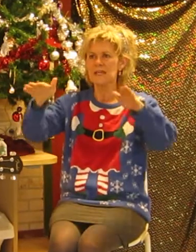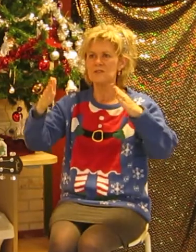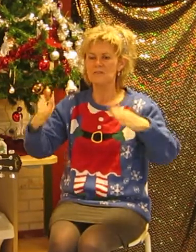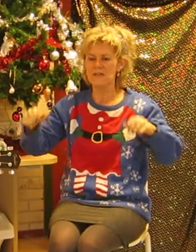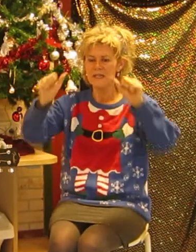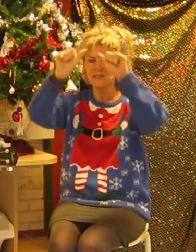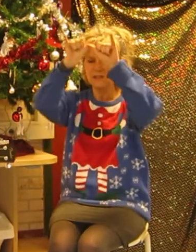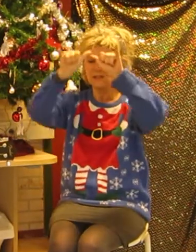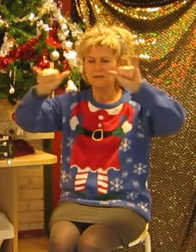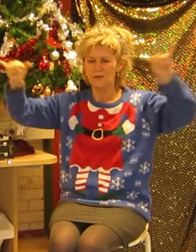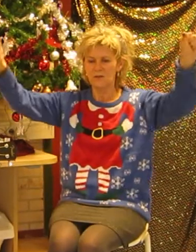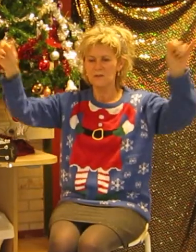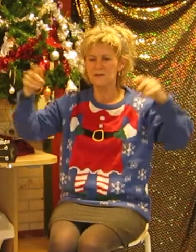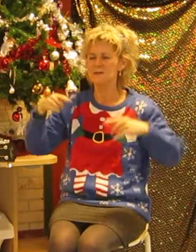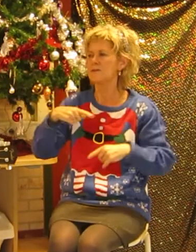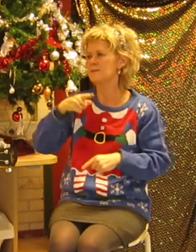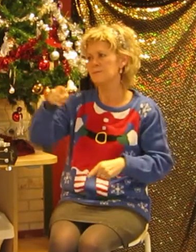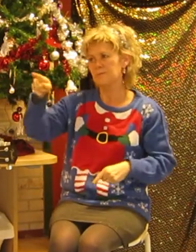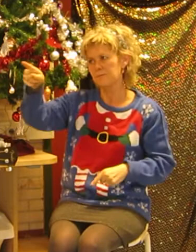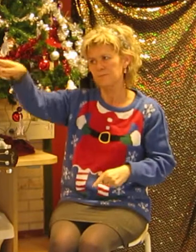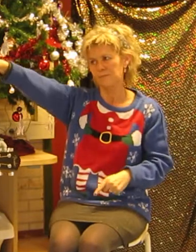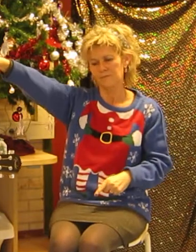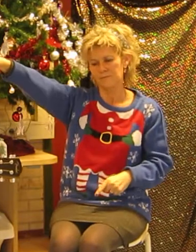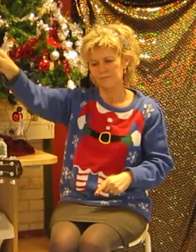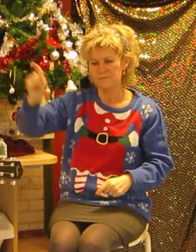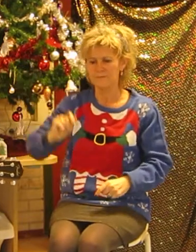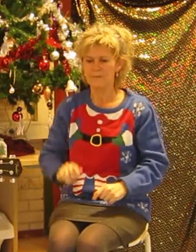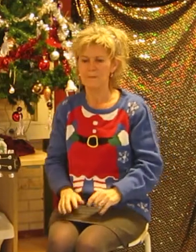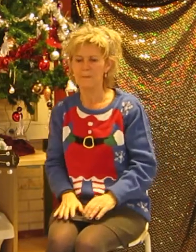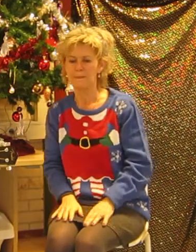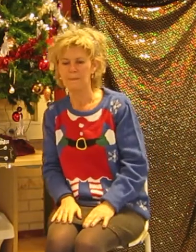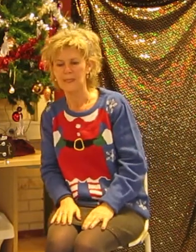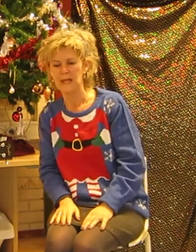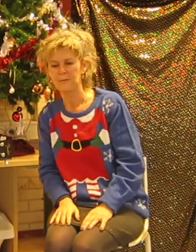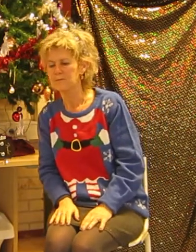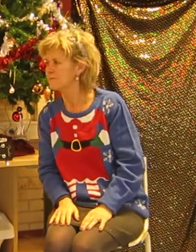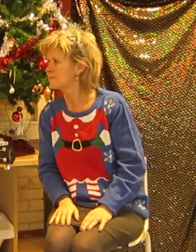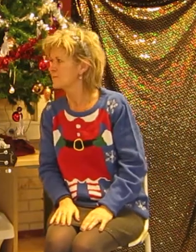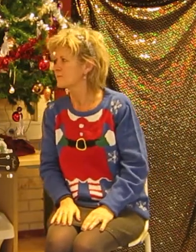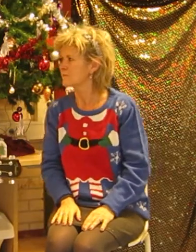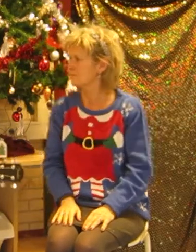Overal kerstfeest, op ver hier vandaan.